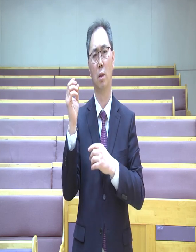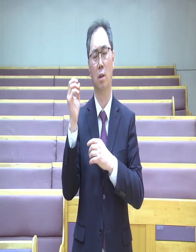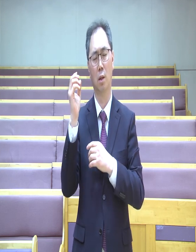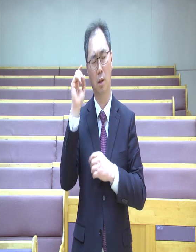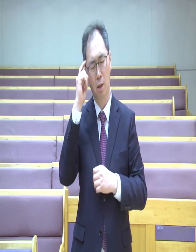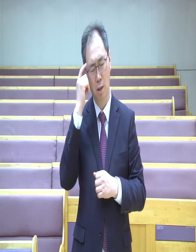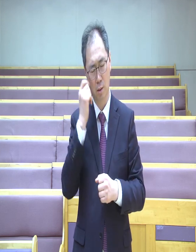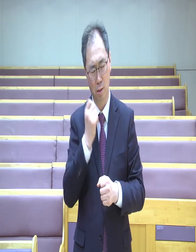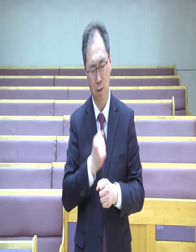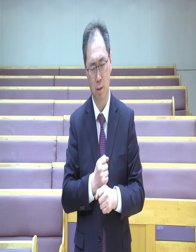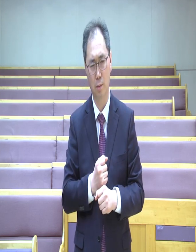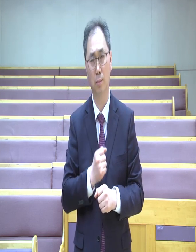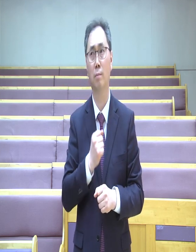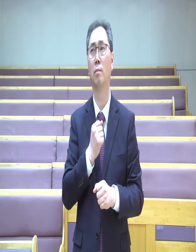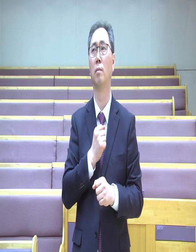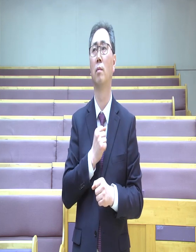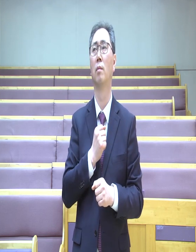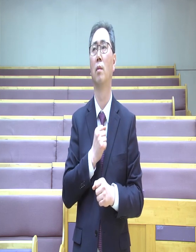십자가를